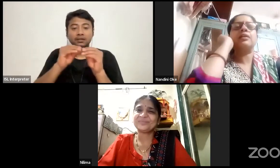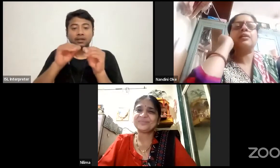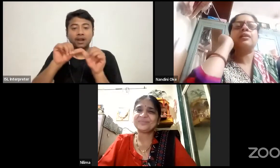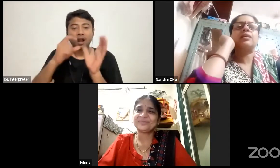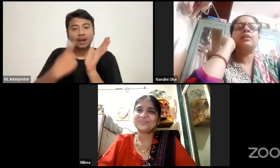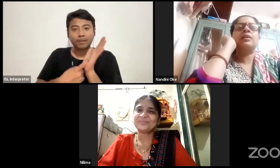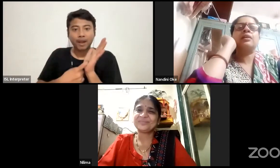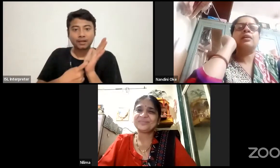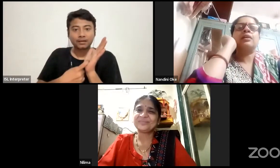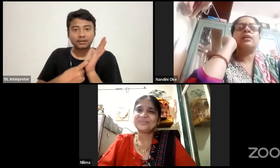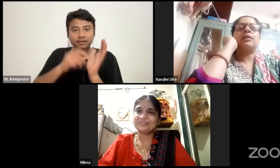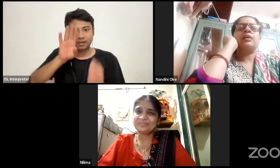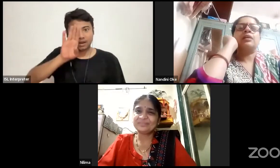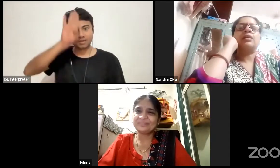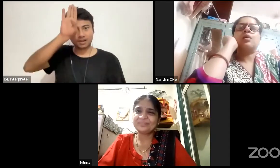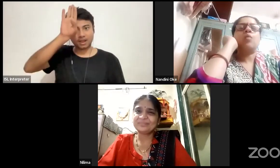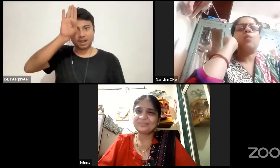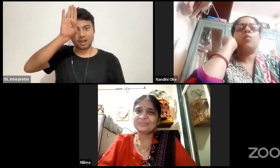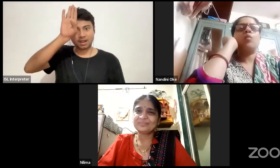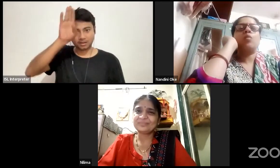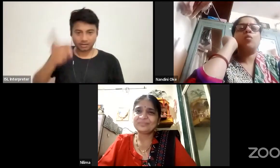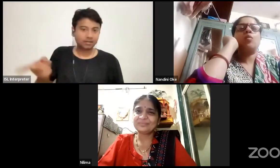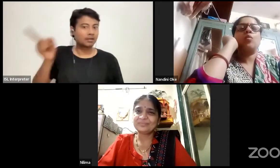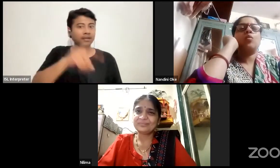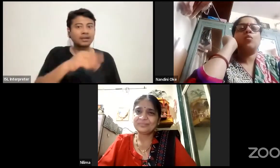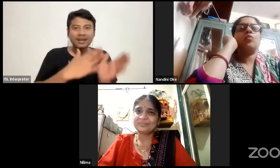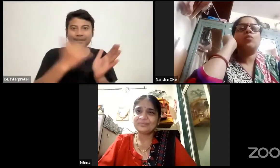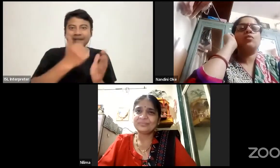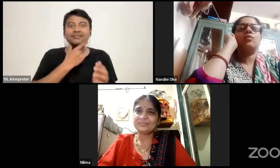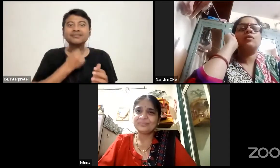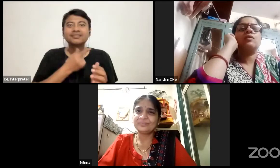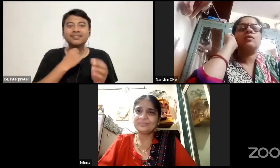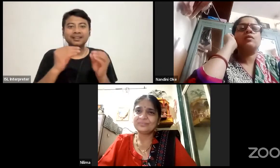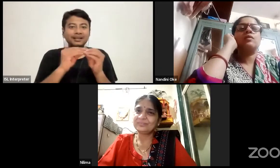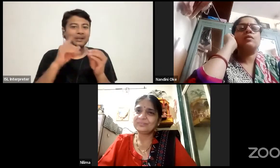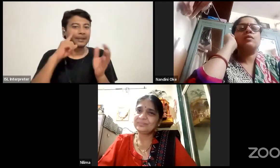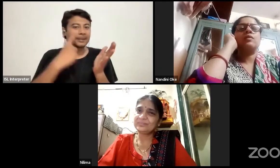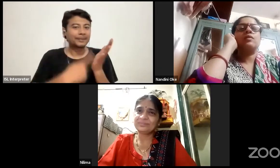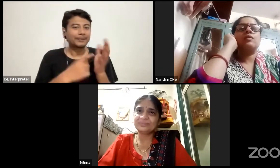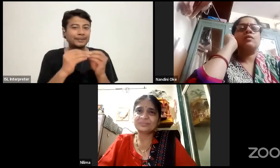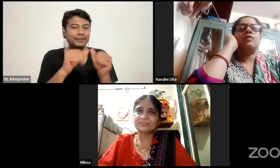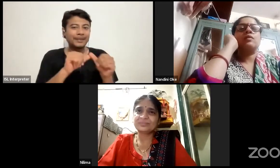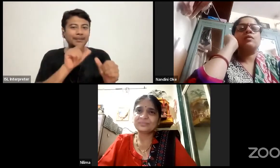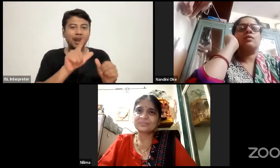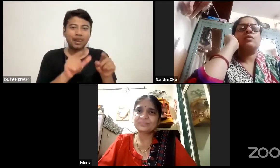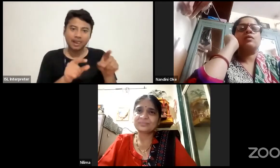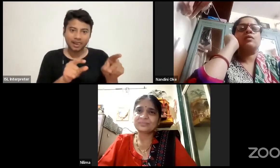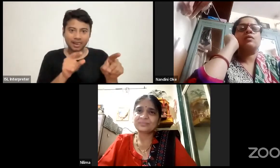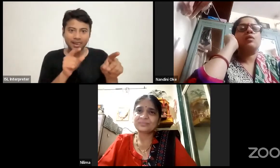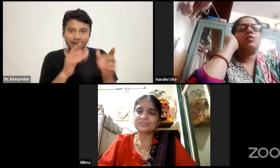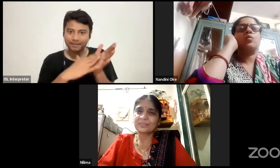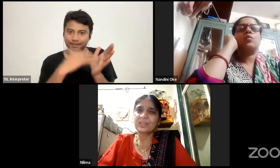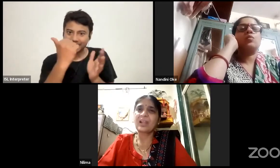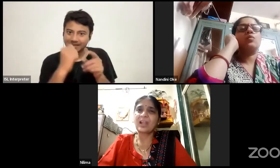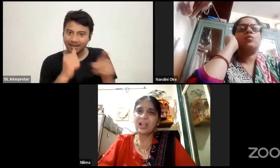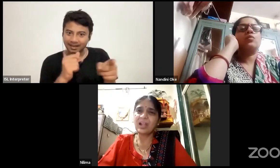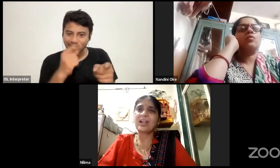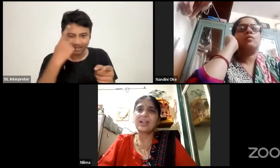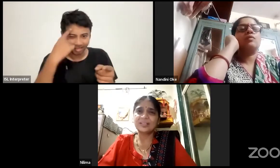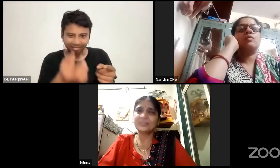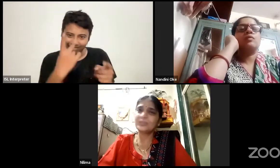ऐसा लिख दो कि जब मैं इसे सुख में पढ़ूं तो दुखी हो जाऊं, और जब दुख में पढ़ूं तो सुखी हो